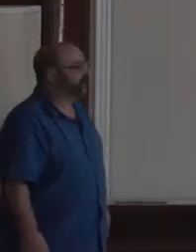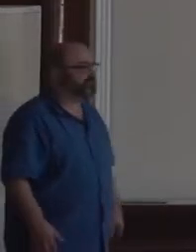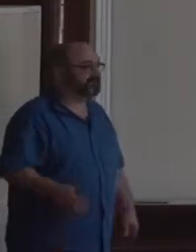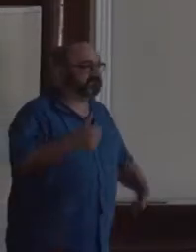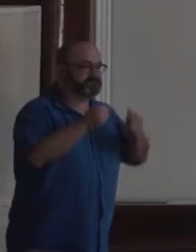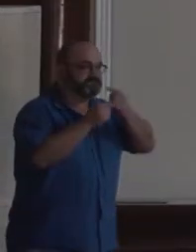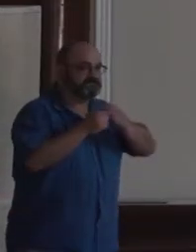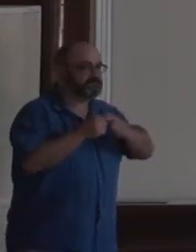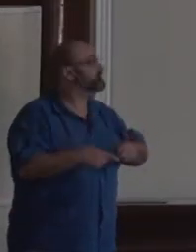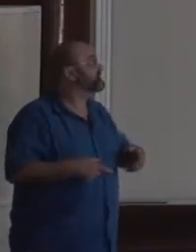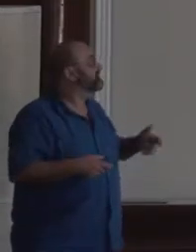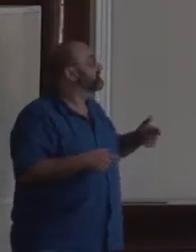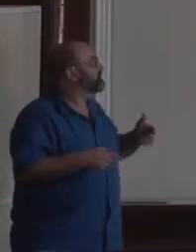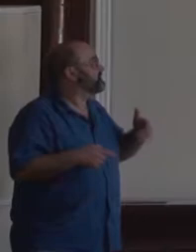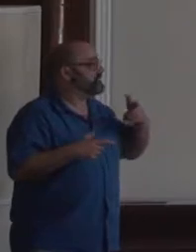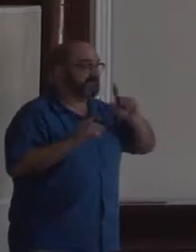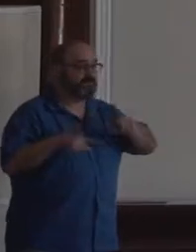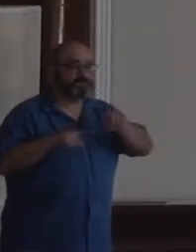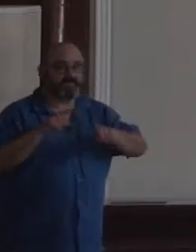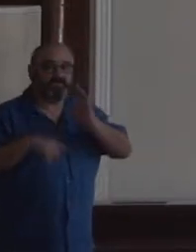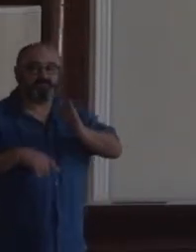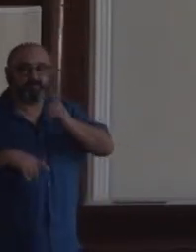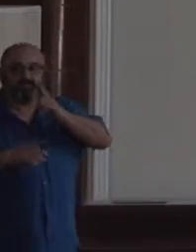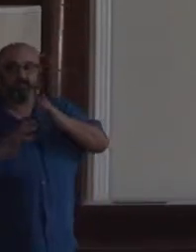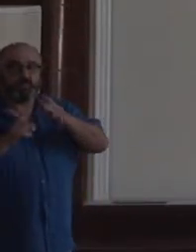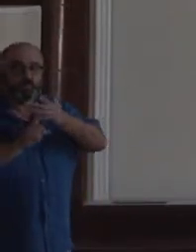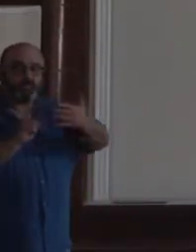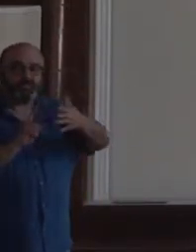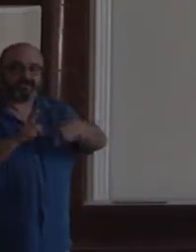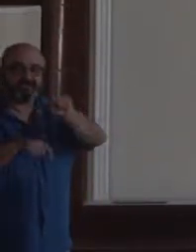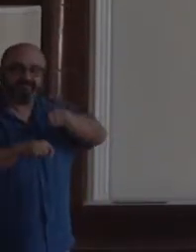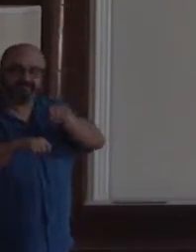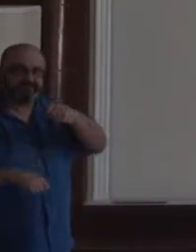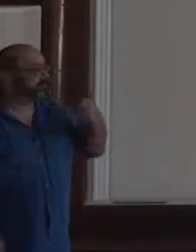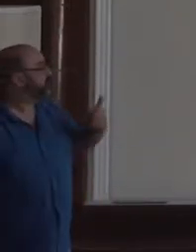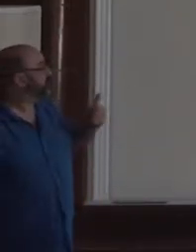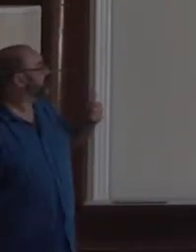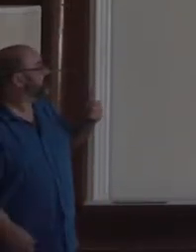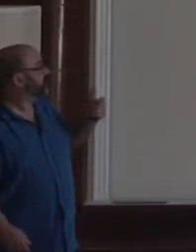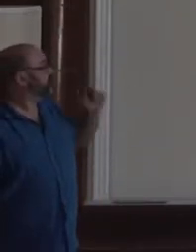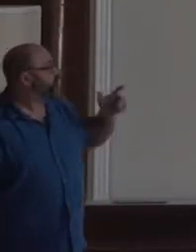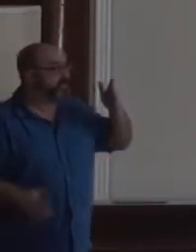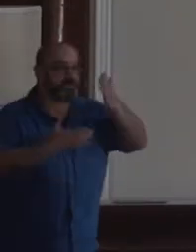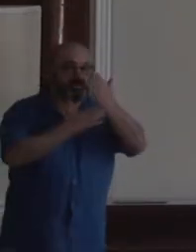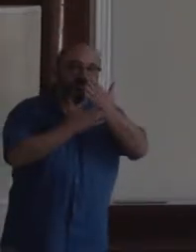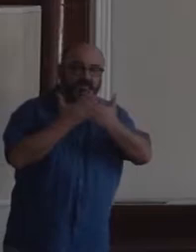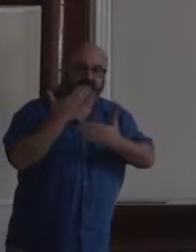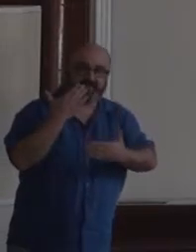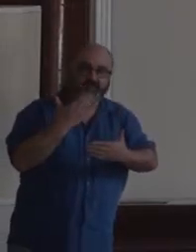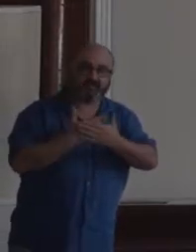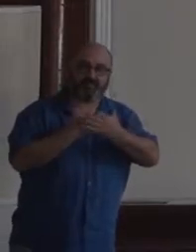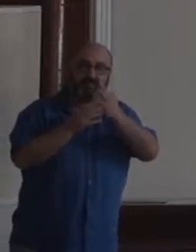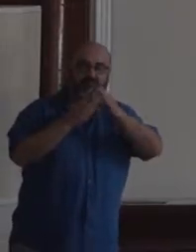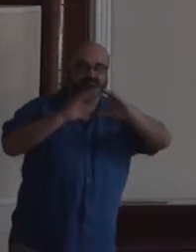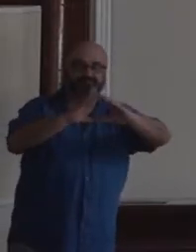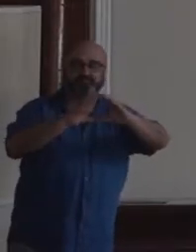Un élément qu'on peut avoir besoin de faire quand on met en place un contexte pour un test, ça va être de remplacer un